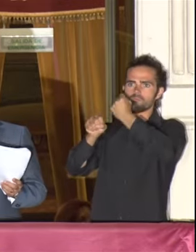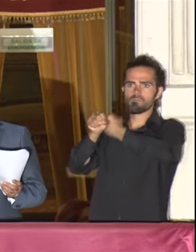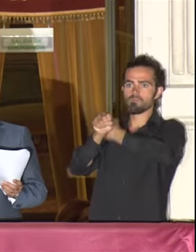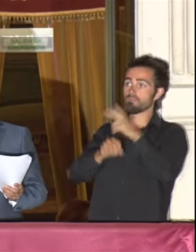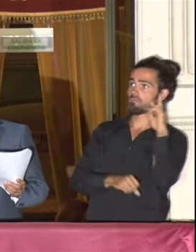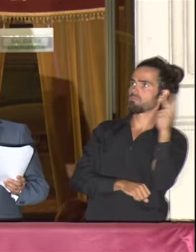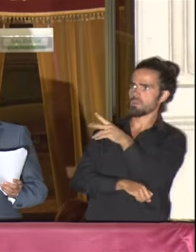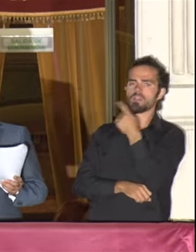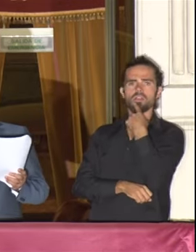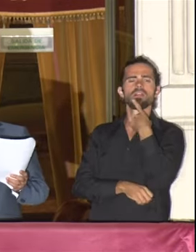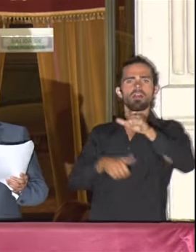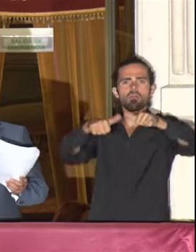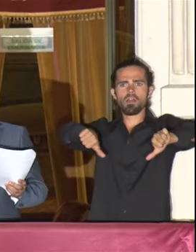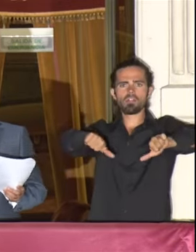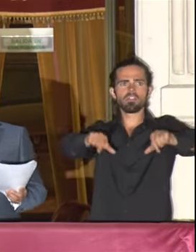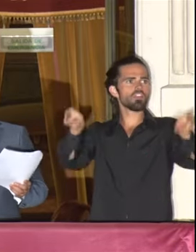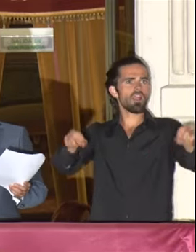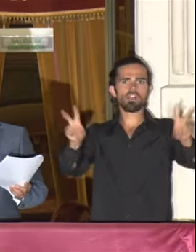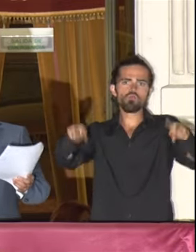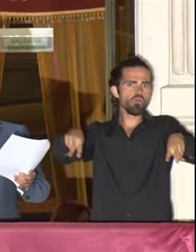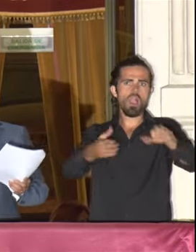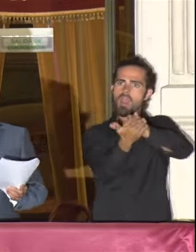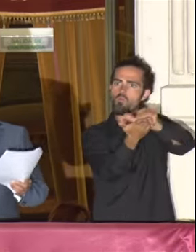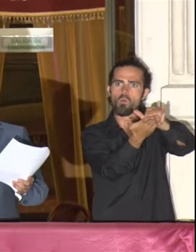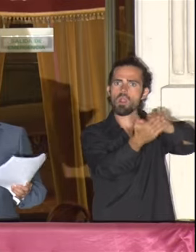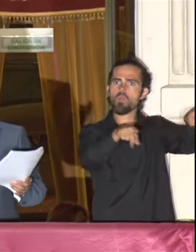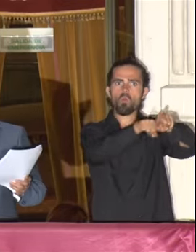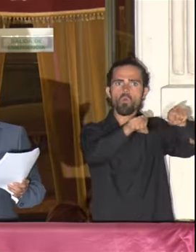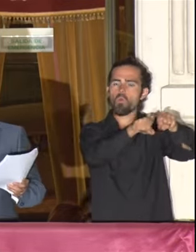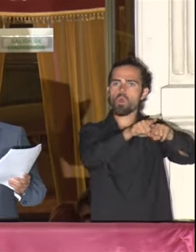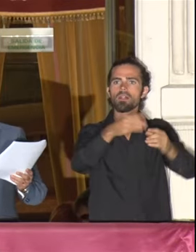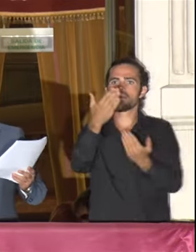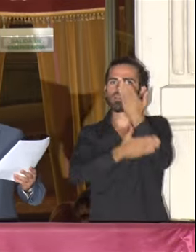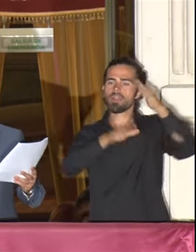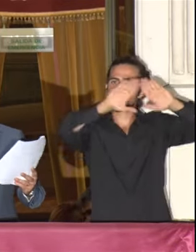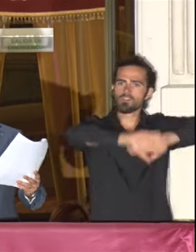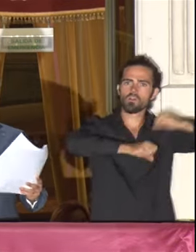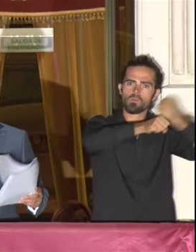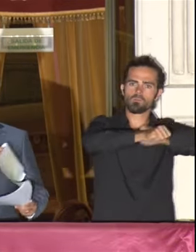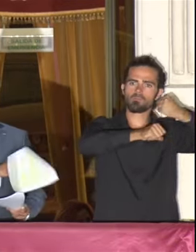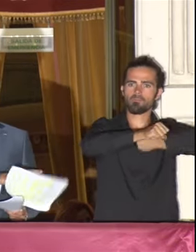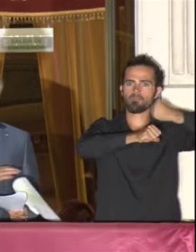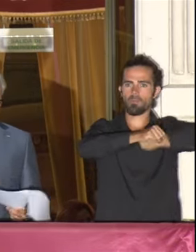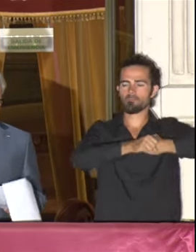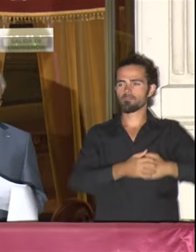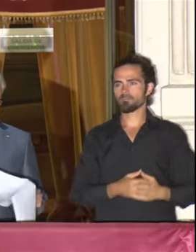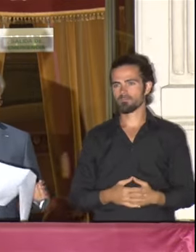eso él le hizo decir a Albacete, Nueva York, La Mancha, a la ciudad que trabaja día y noche.